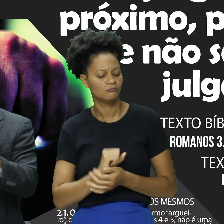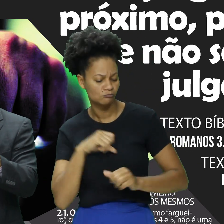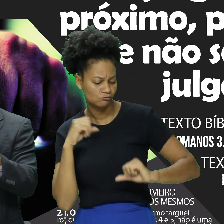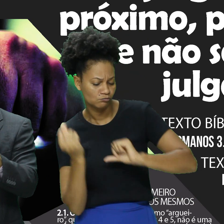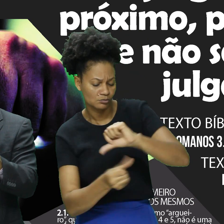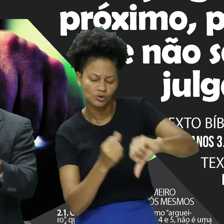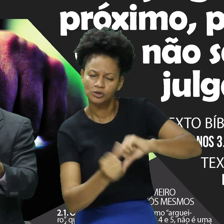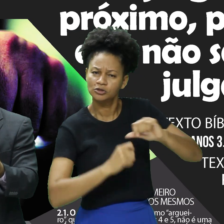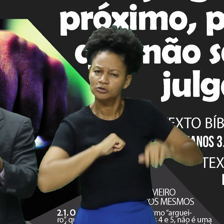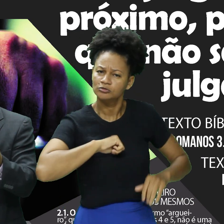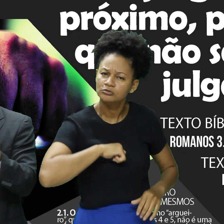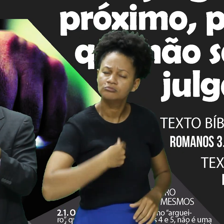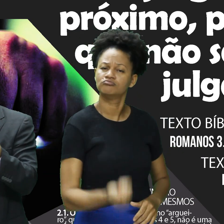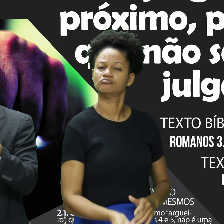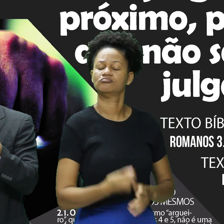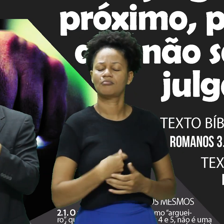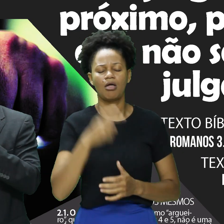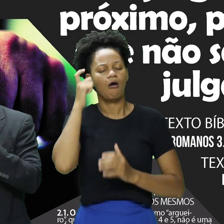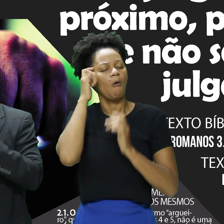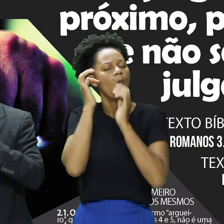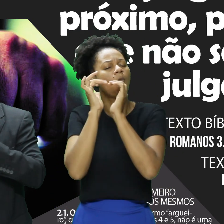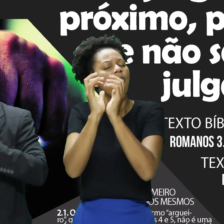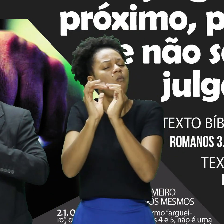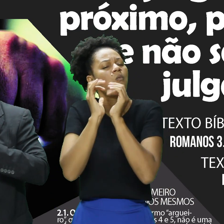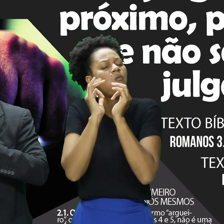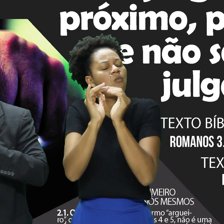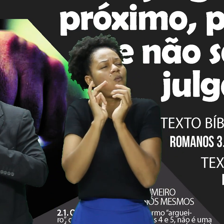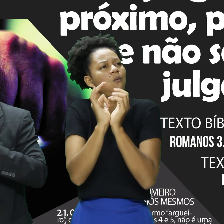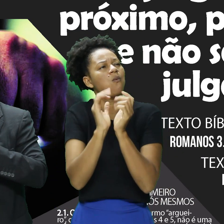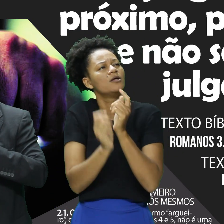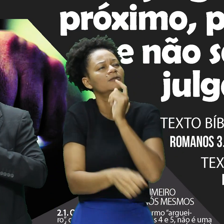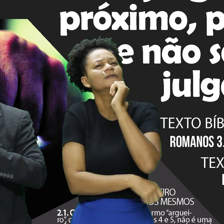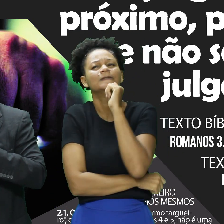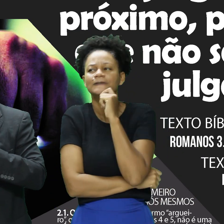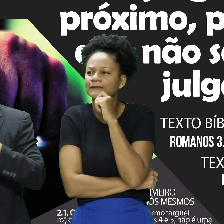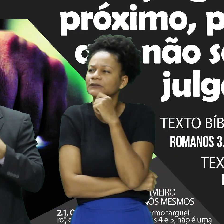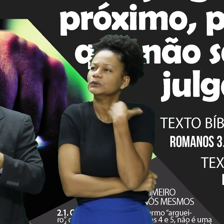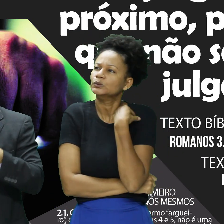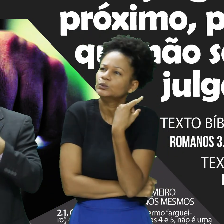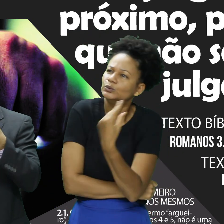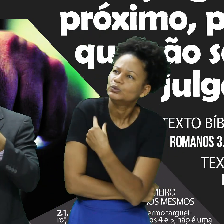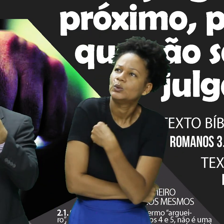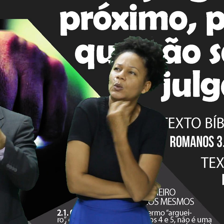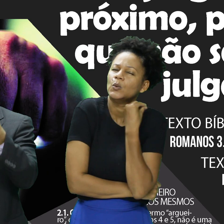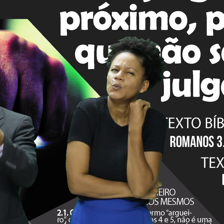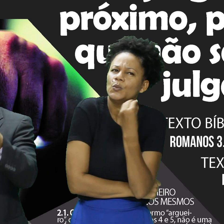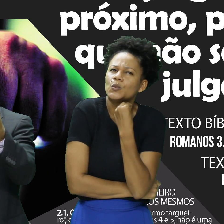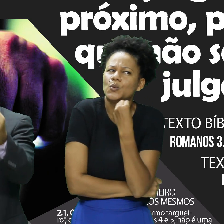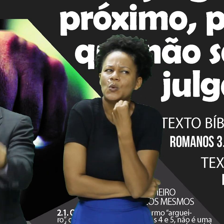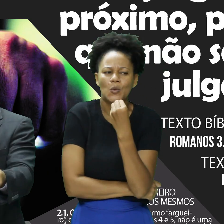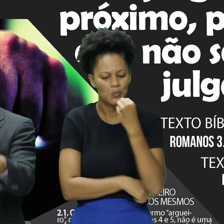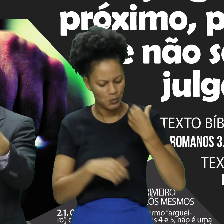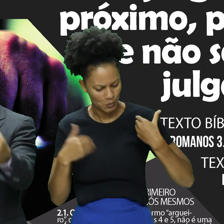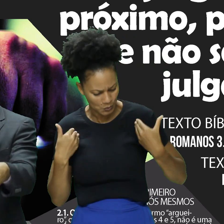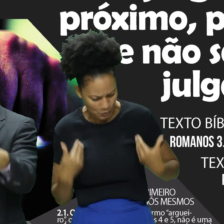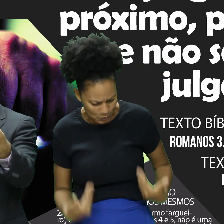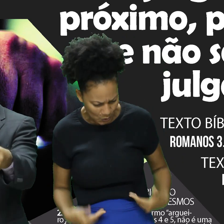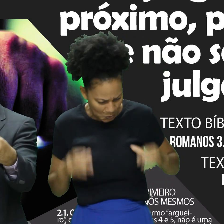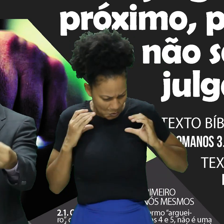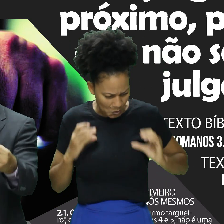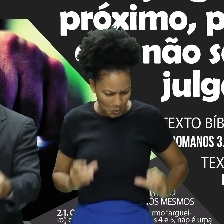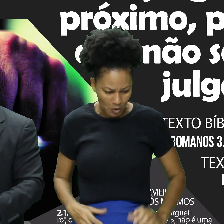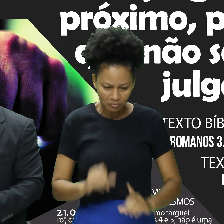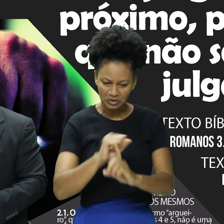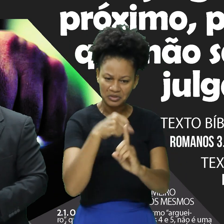a nossa atitude, refletindo sobre nós mesmos, como nos comportamos diante